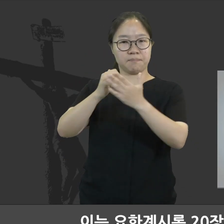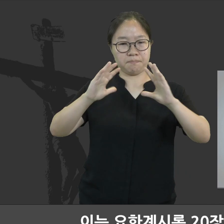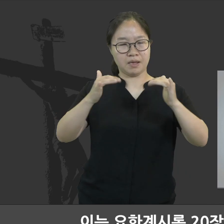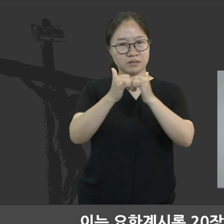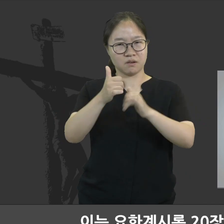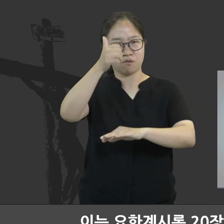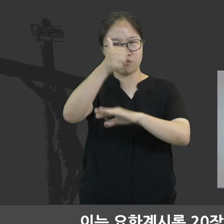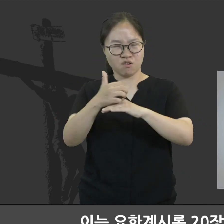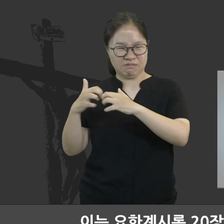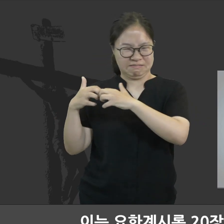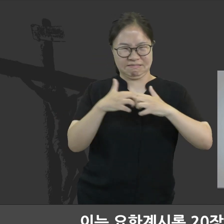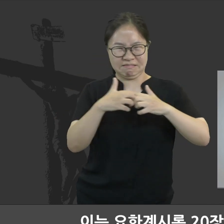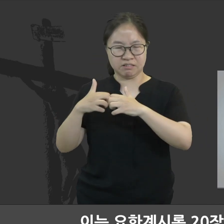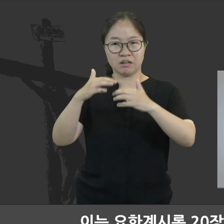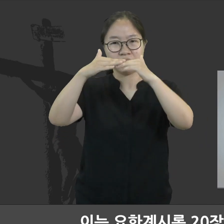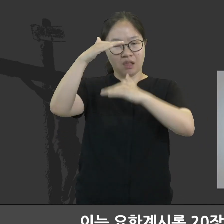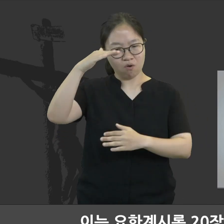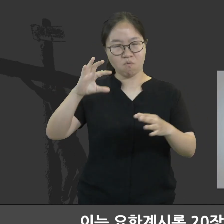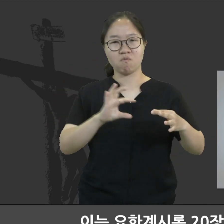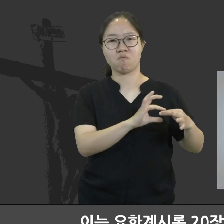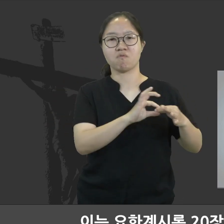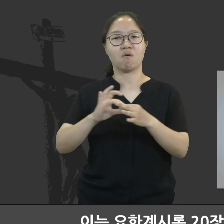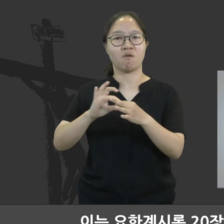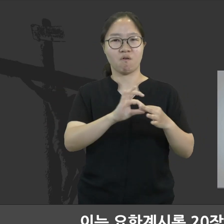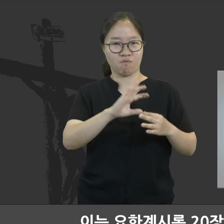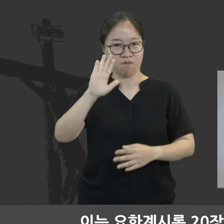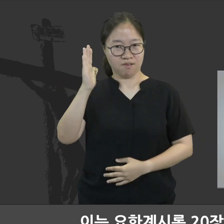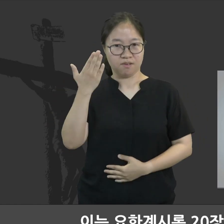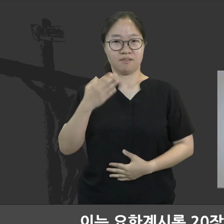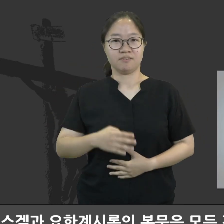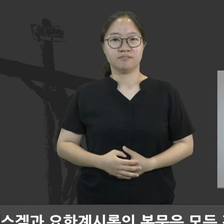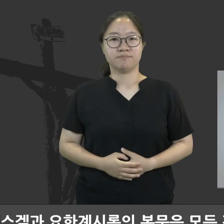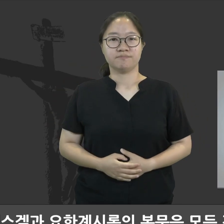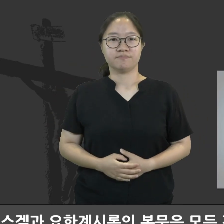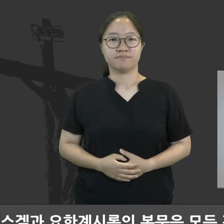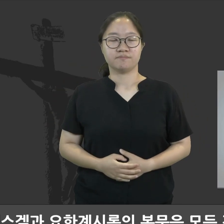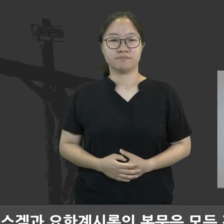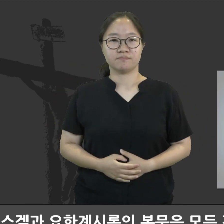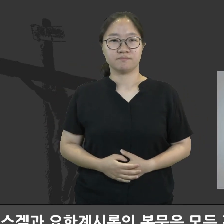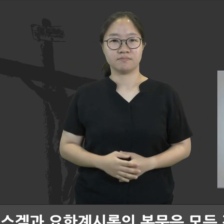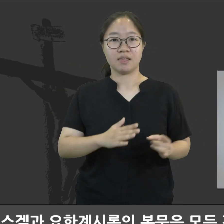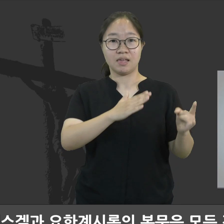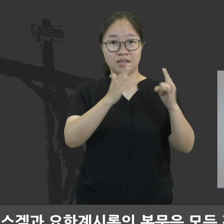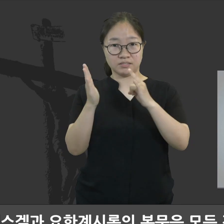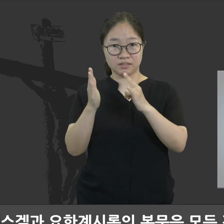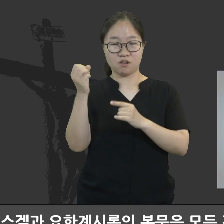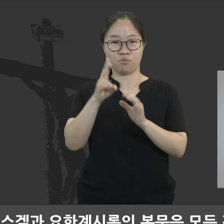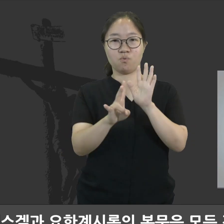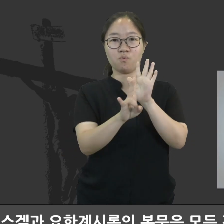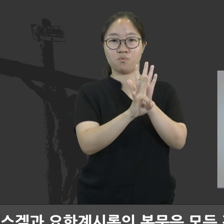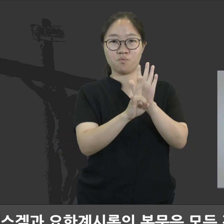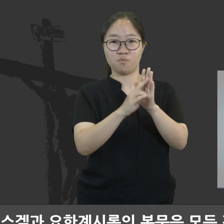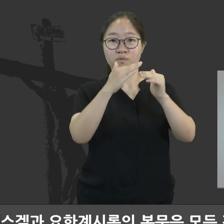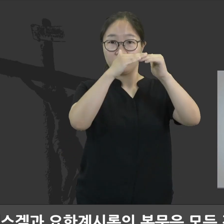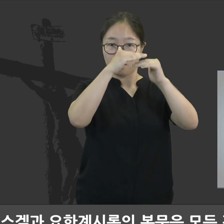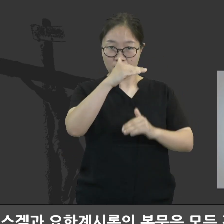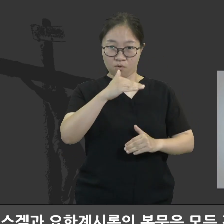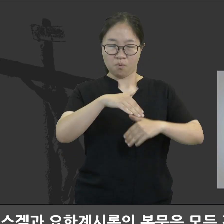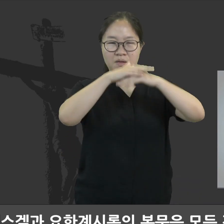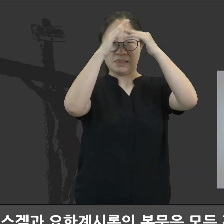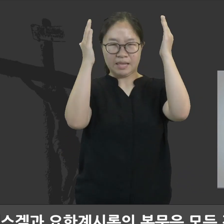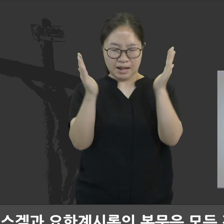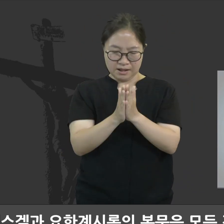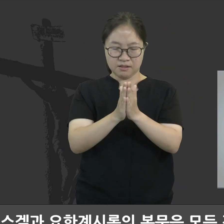백성과 최후의 전투를 벌이는 장면과 연결됩니다. 에스겔과 요한계시록의 본문은 모든